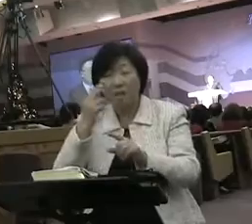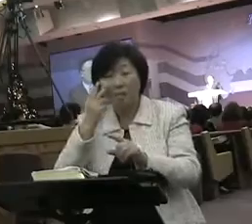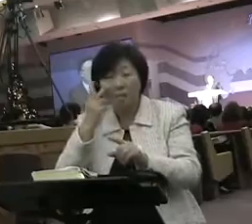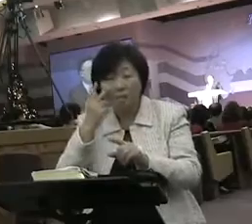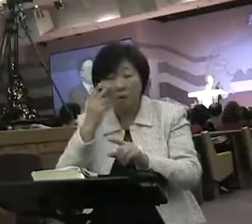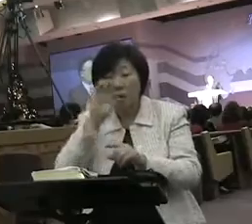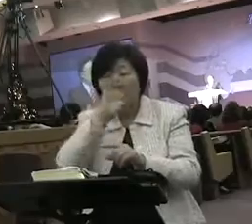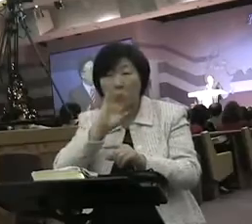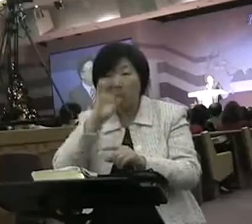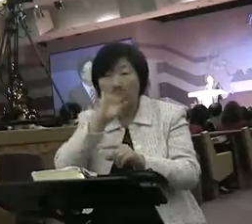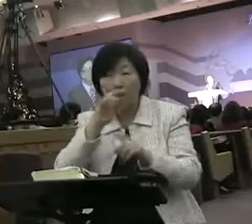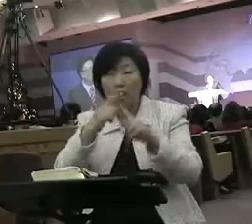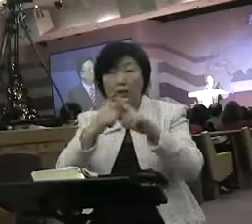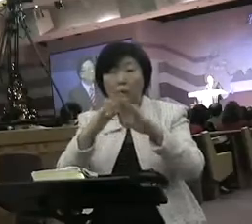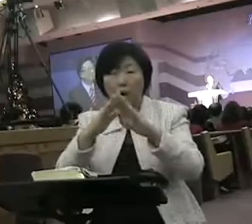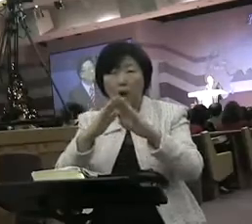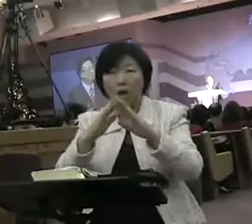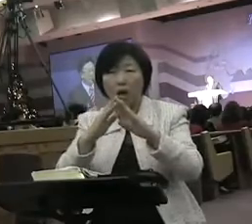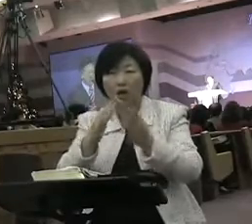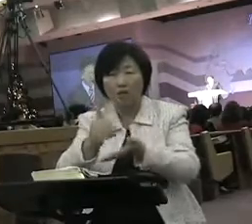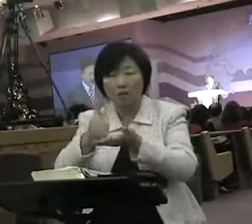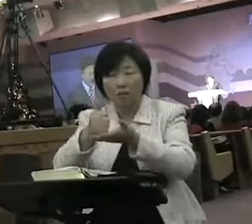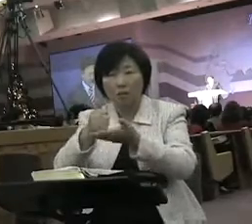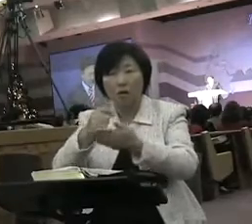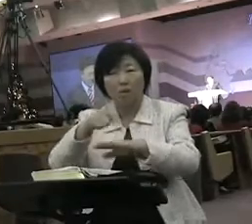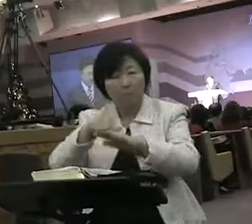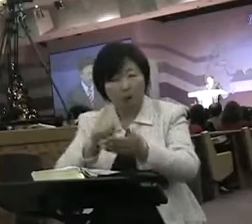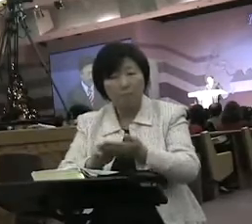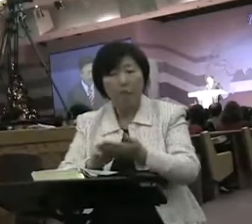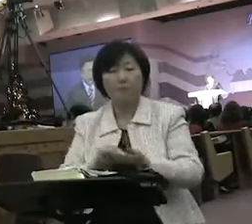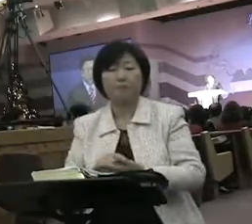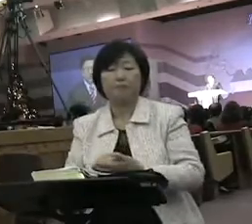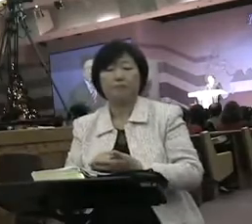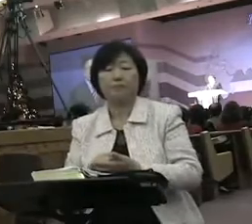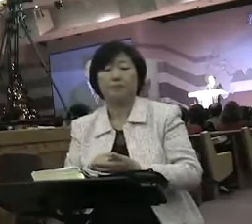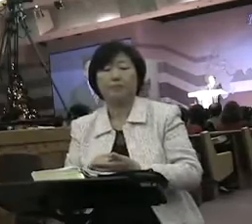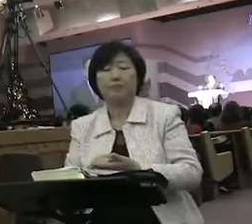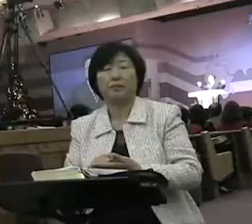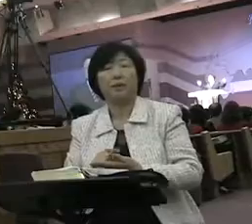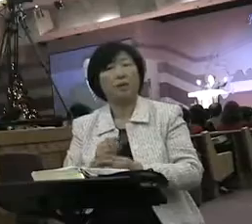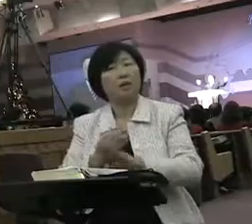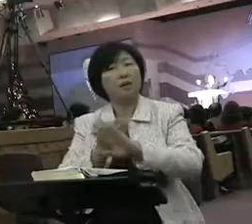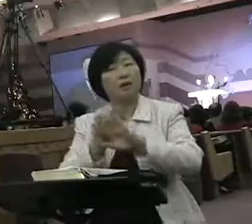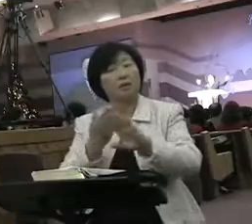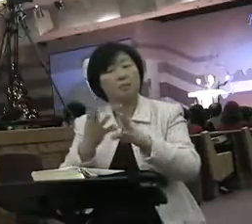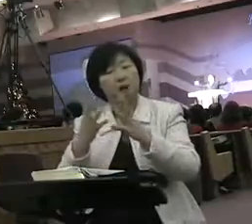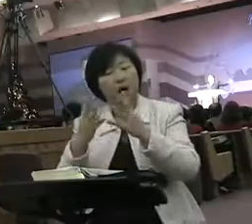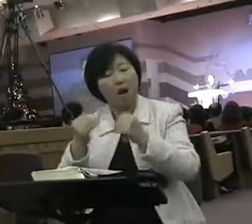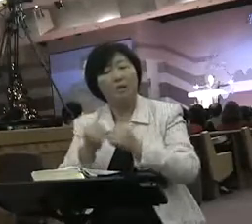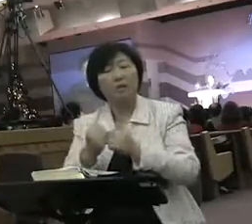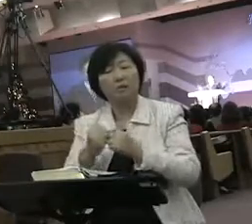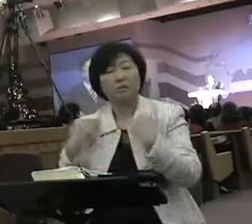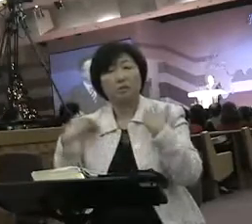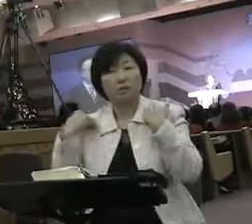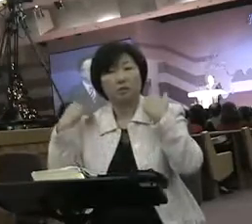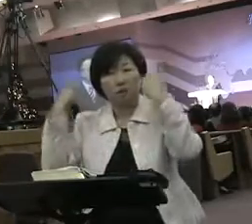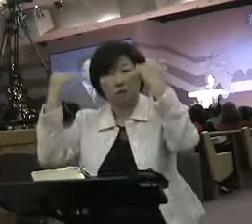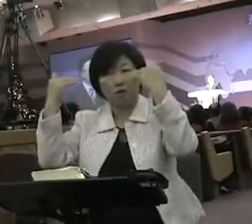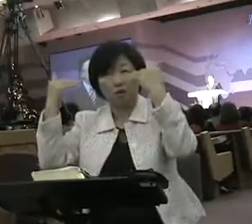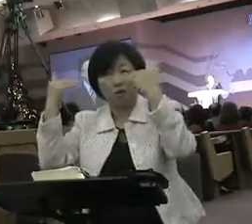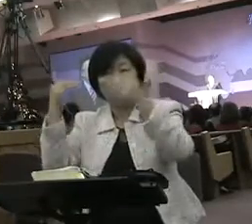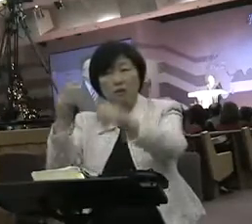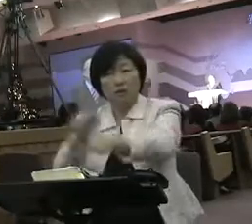훈련하는 교회에서 훈련을 섬겨보면서 제 마음에 다른 많은 이 성숙의